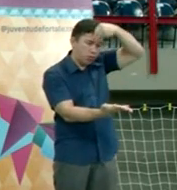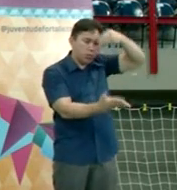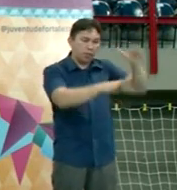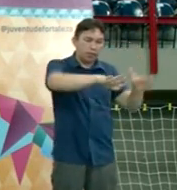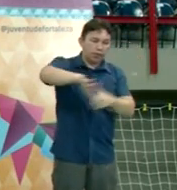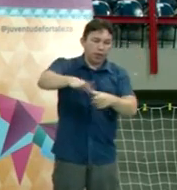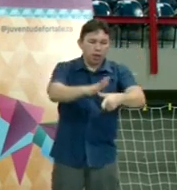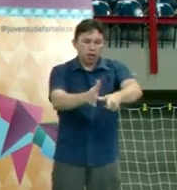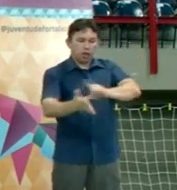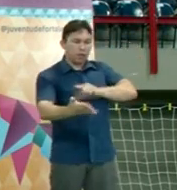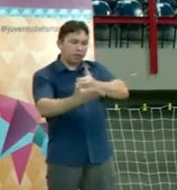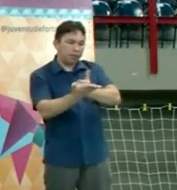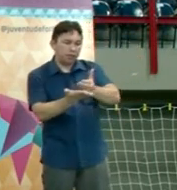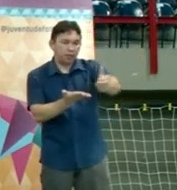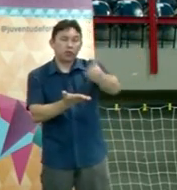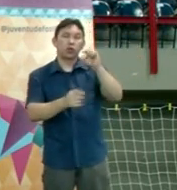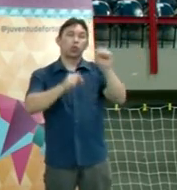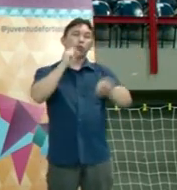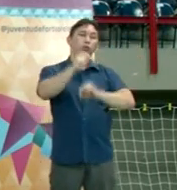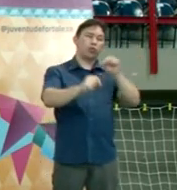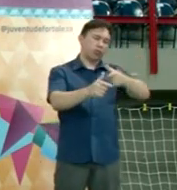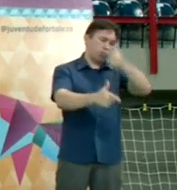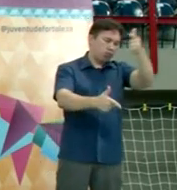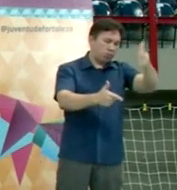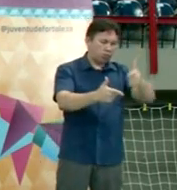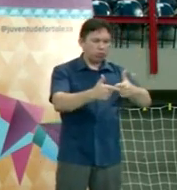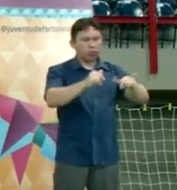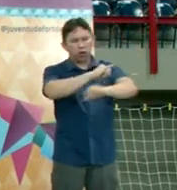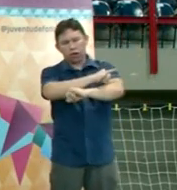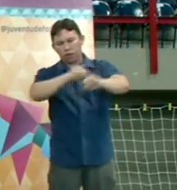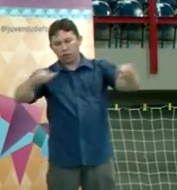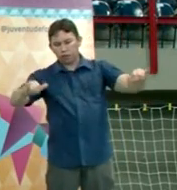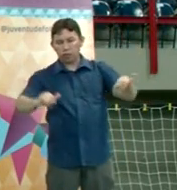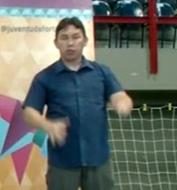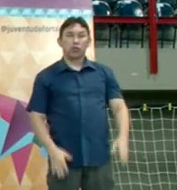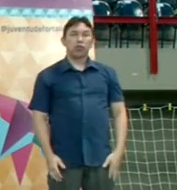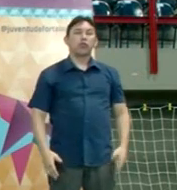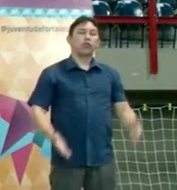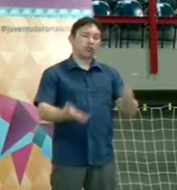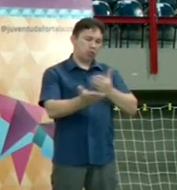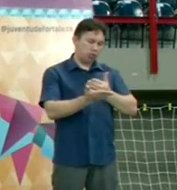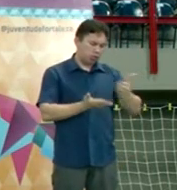de começar, vale a pena mais uma vez lembrar, estou aqui